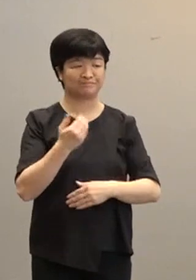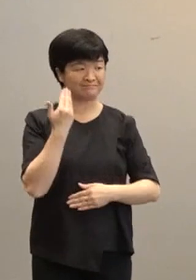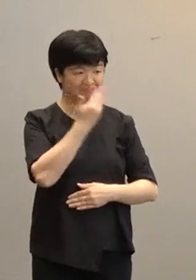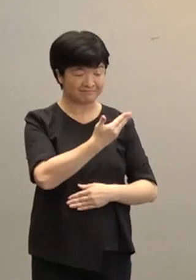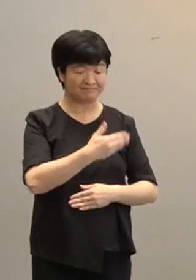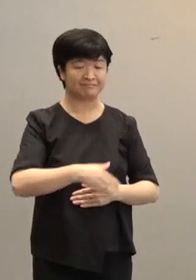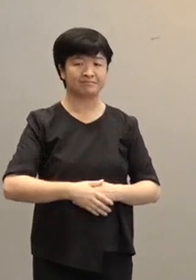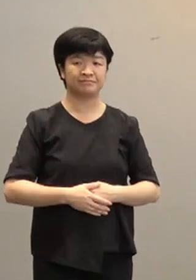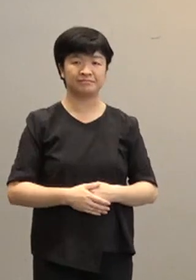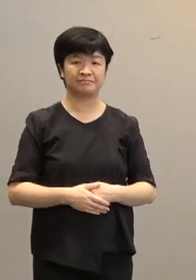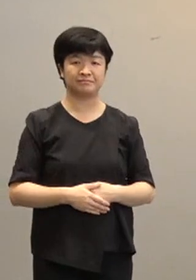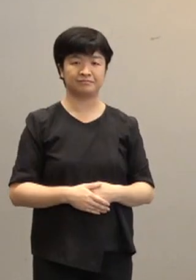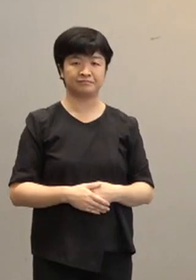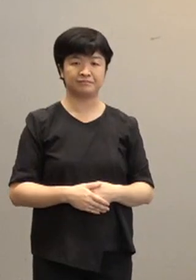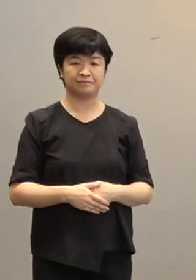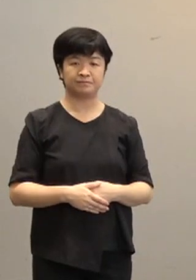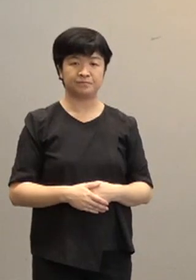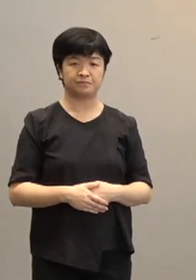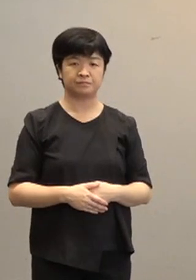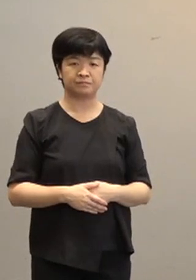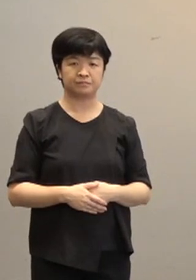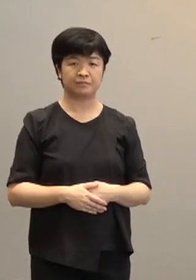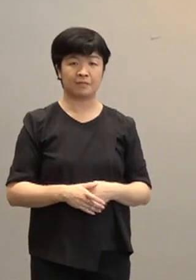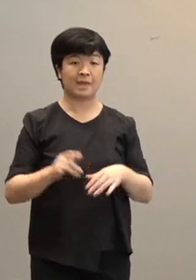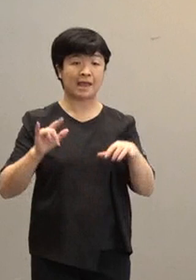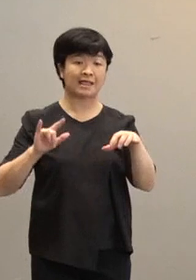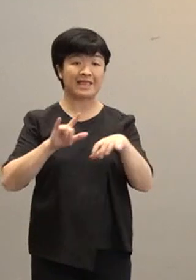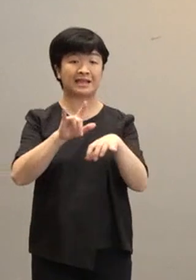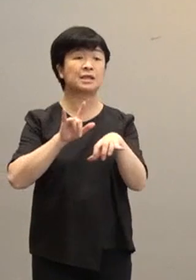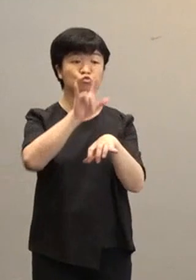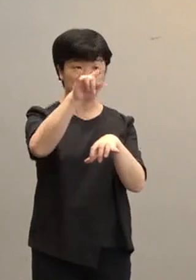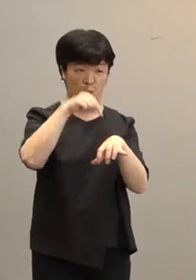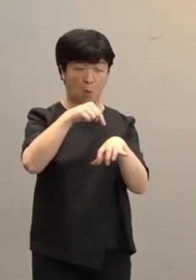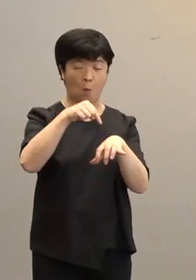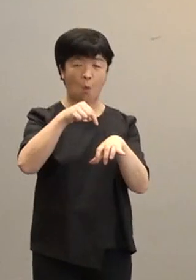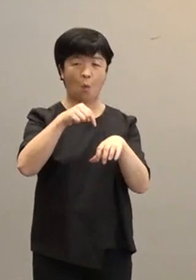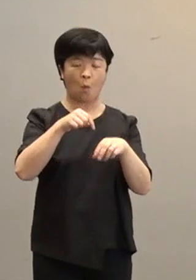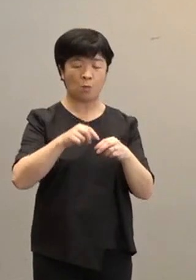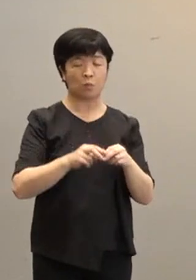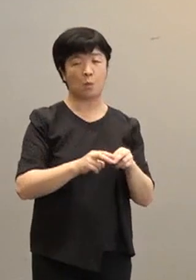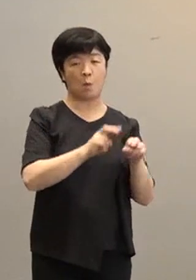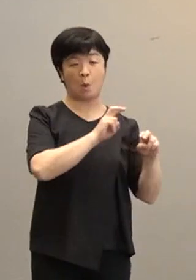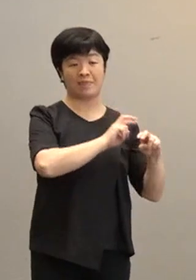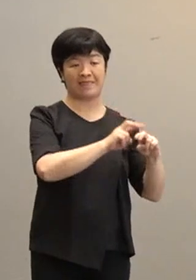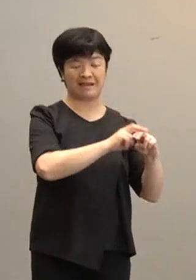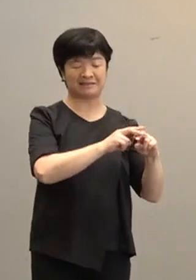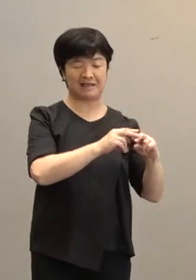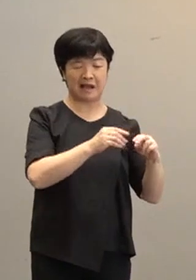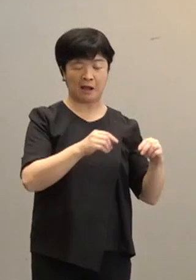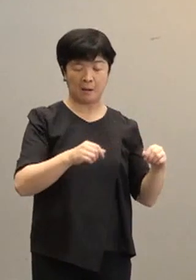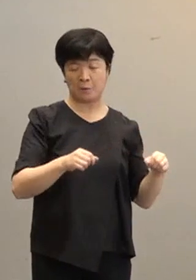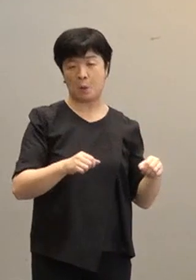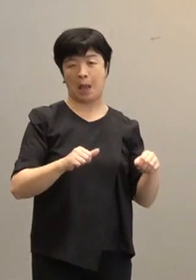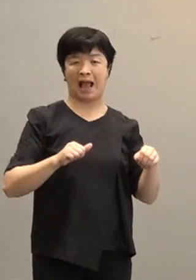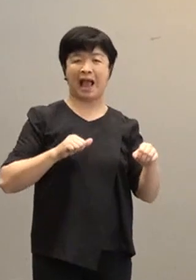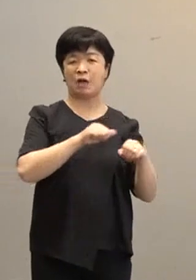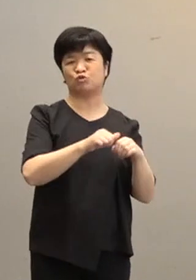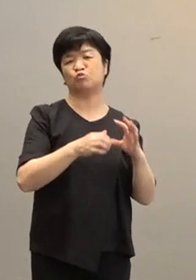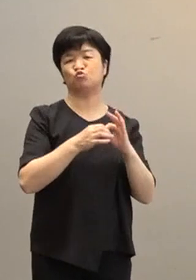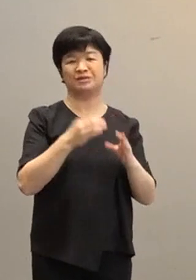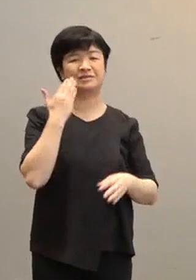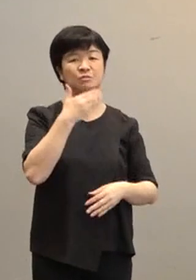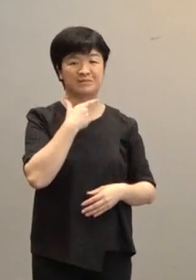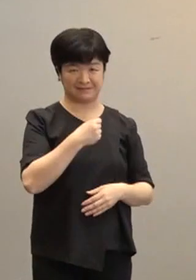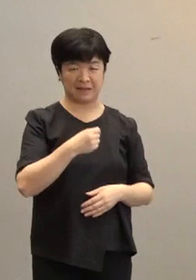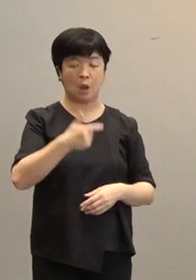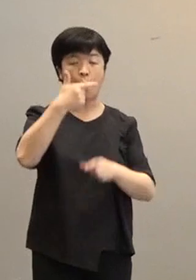読売新聞の方です。あの成田空港ではですね、鉄道アクセスの関係でございます、うん、はい、まあ、6月議会でも、まあ、あの質問と答弁が